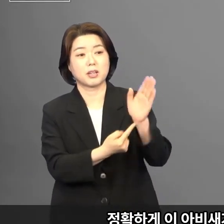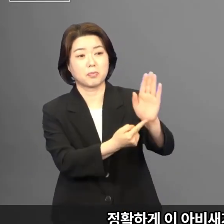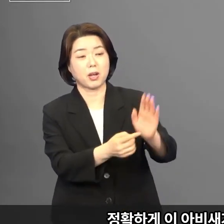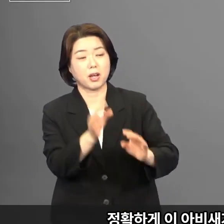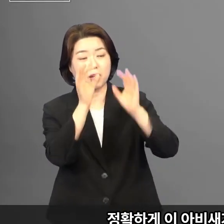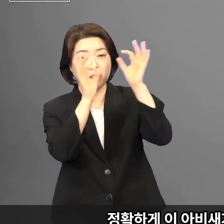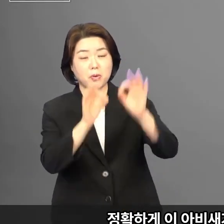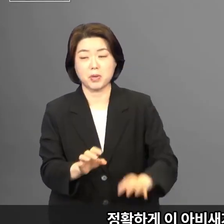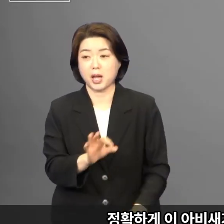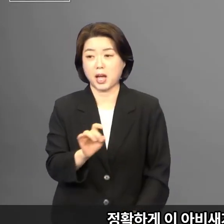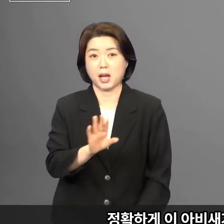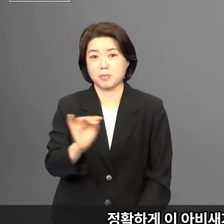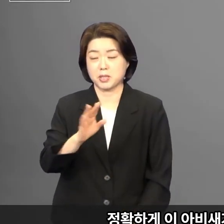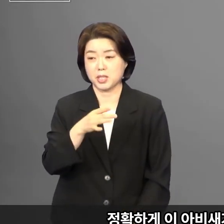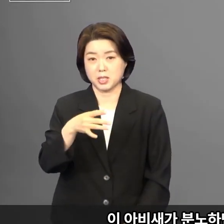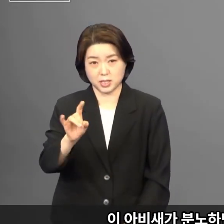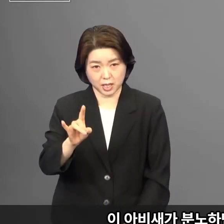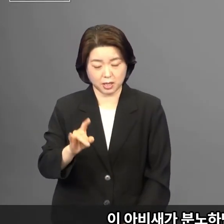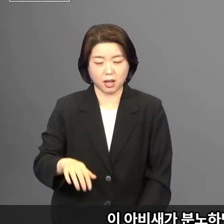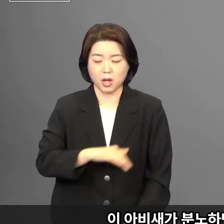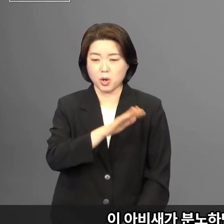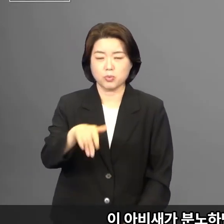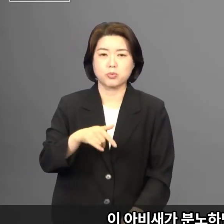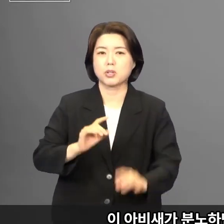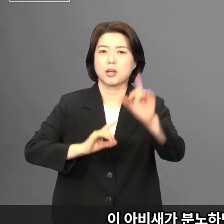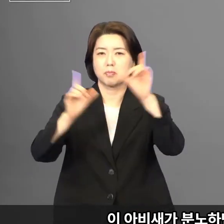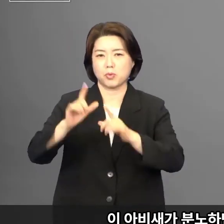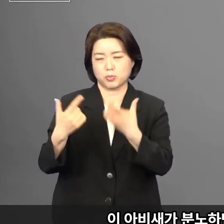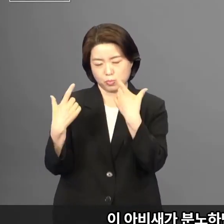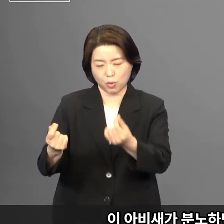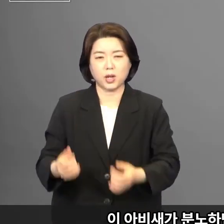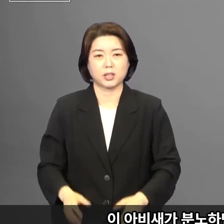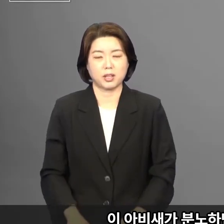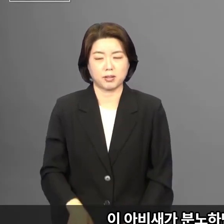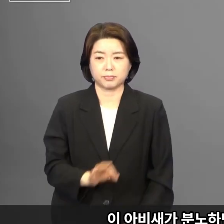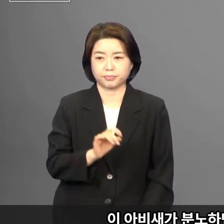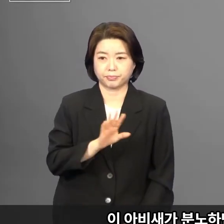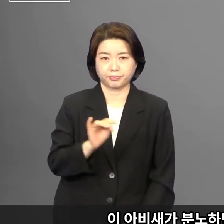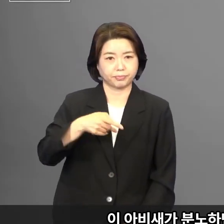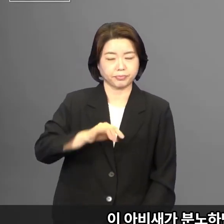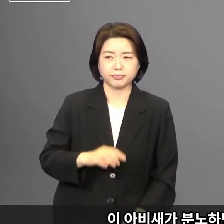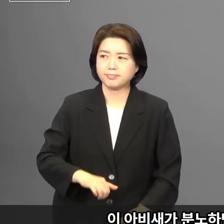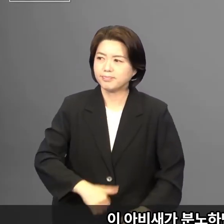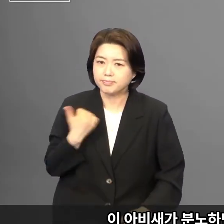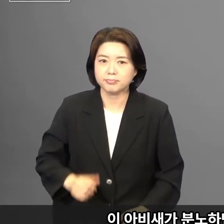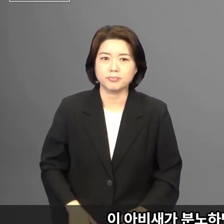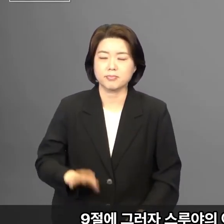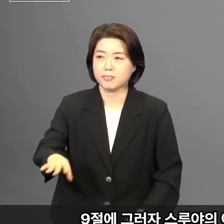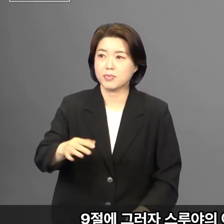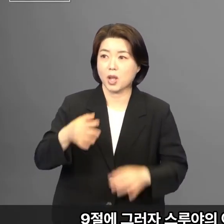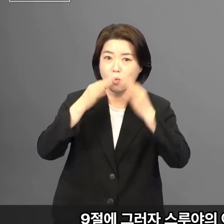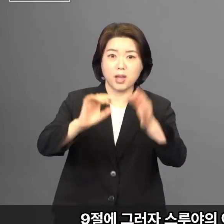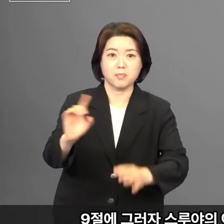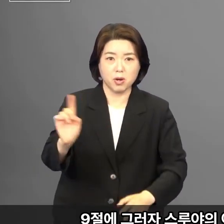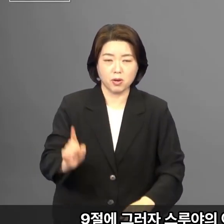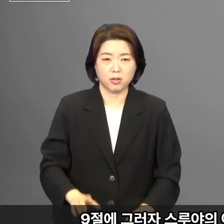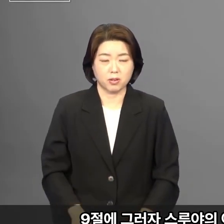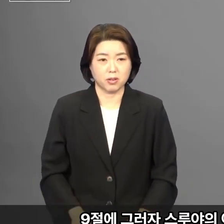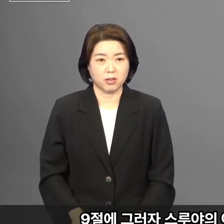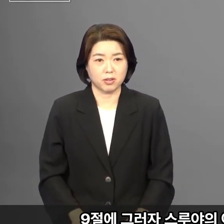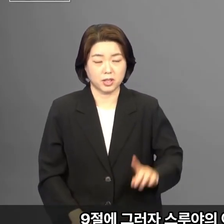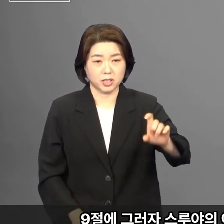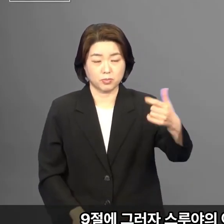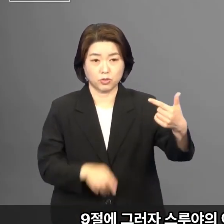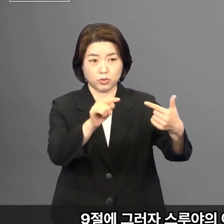이 아비새가 우리의 모습을 보여주고 있습니다. 이 아비새가 분노하면서 이렇게 외치는 거예요. 9절에